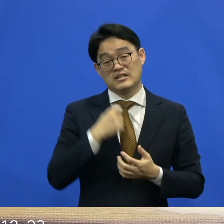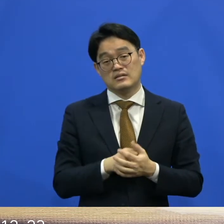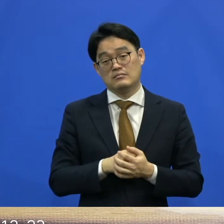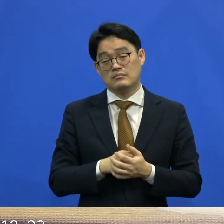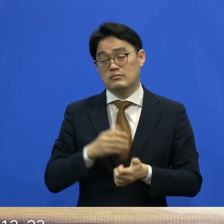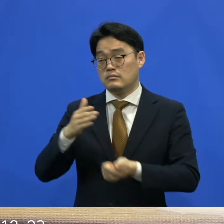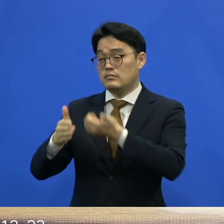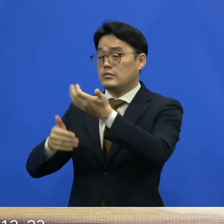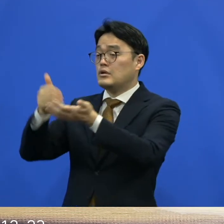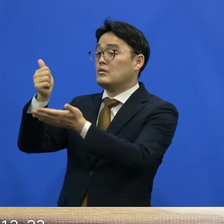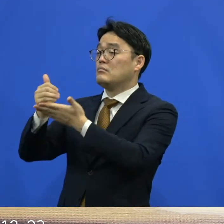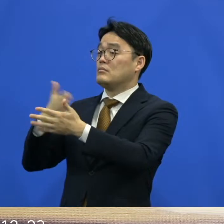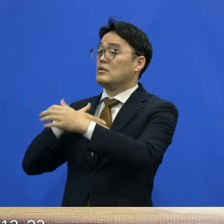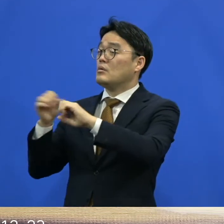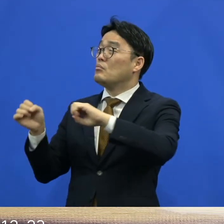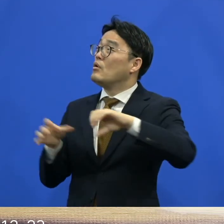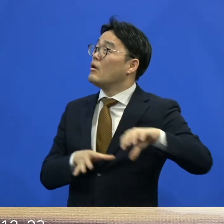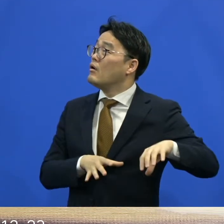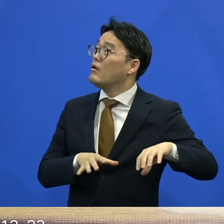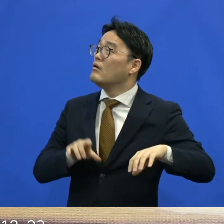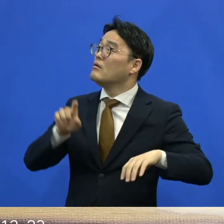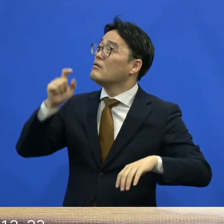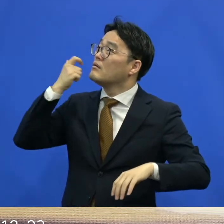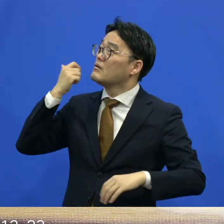철저히 버려진 것 같은 것.